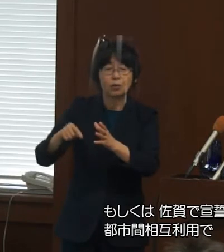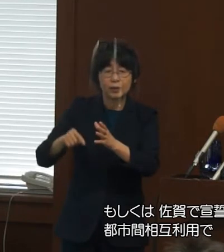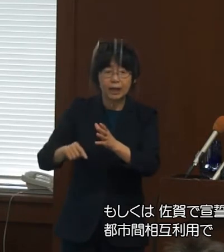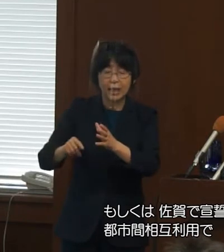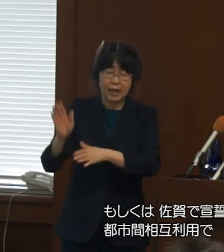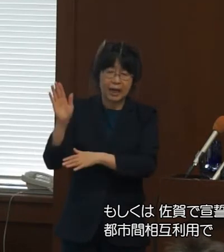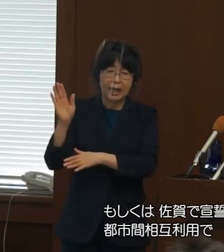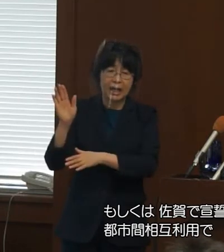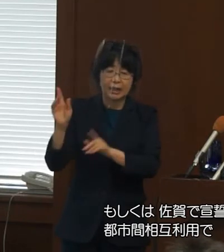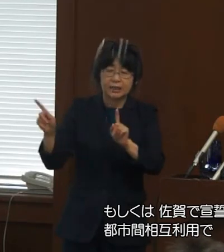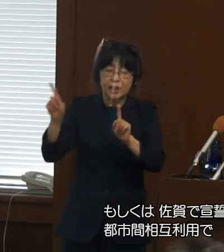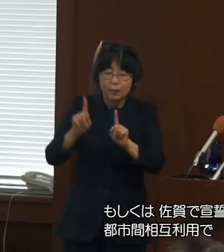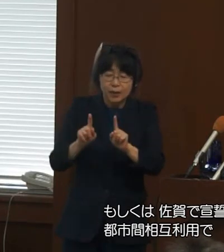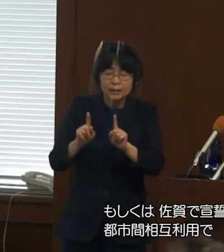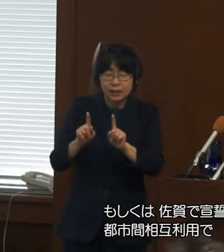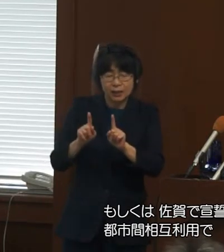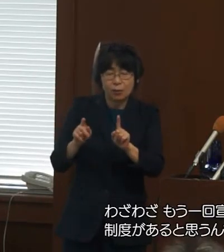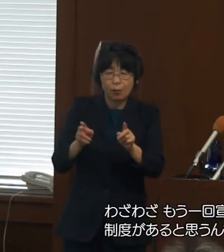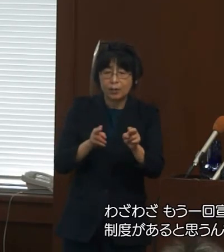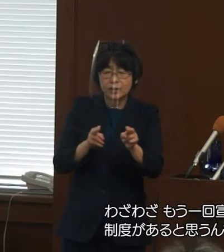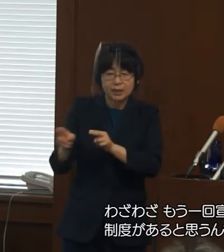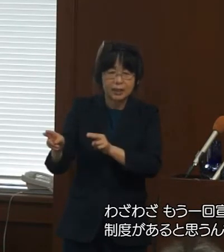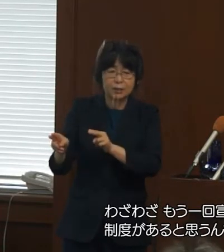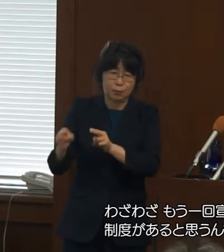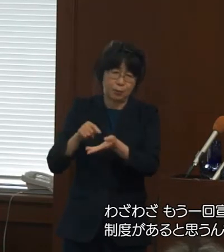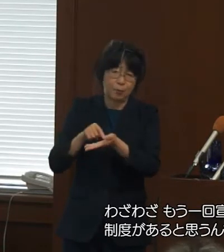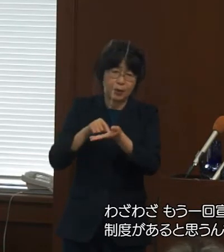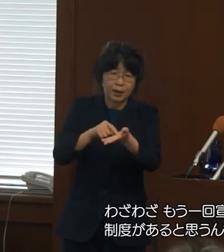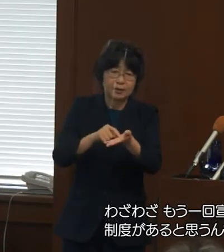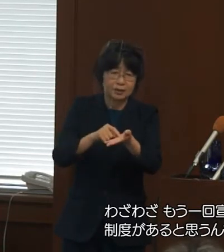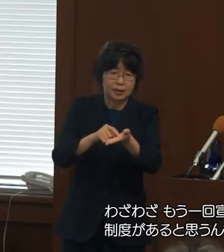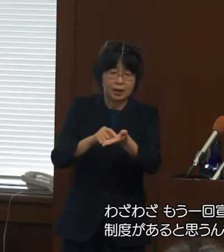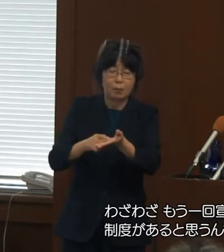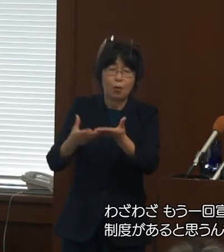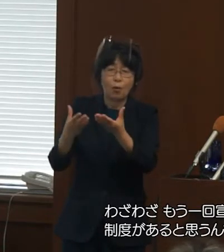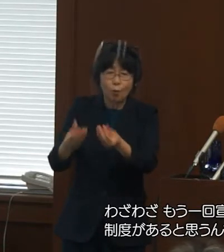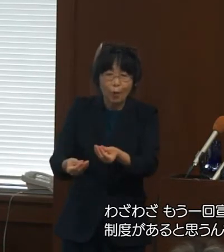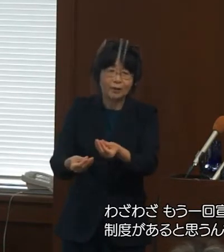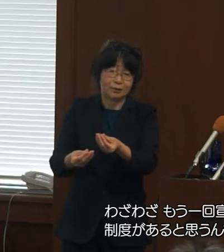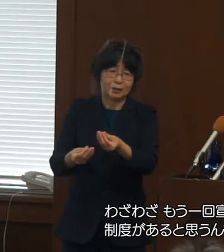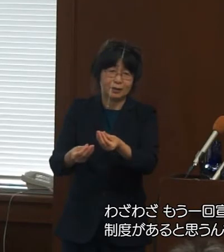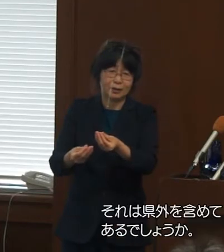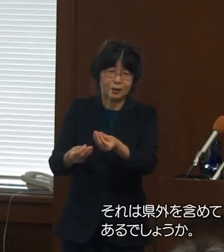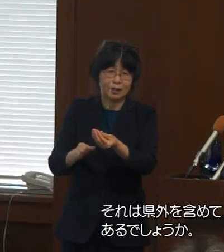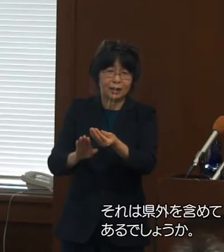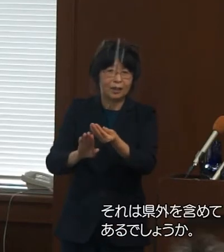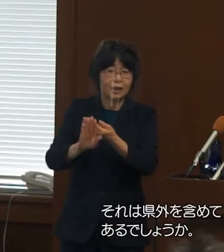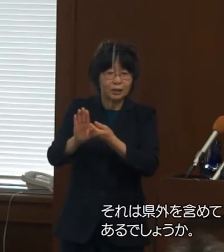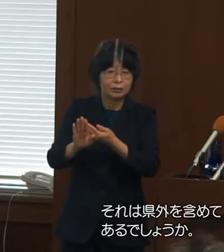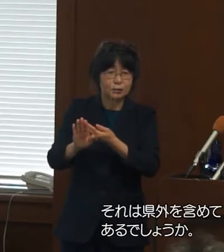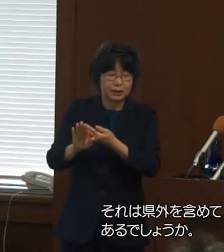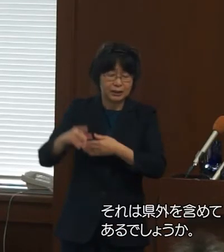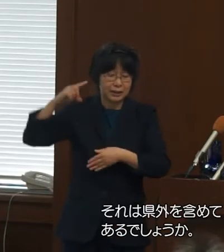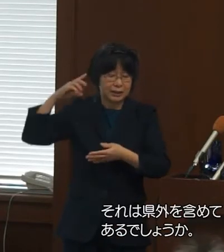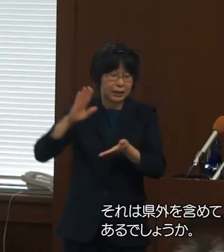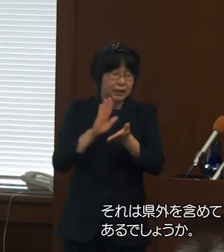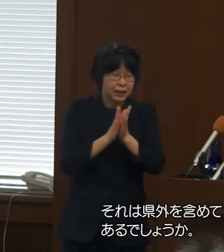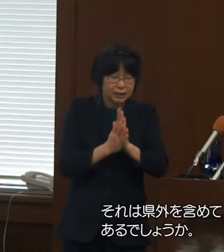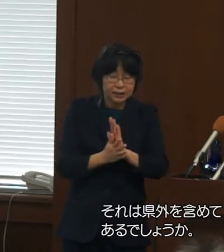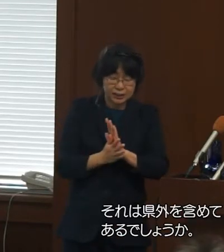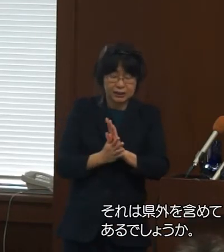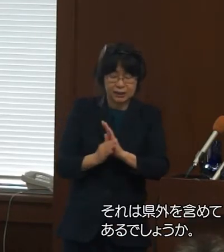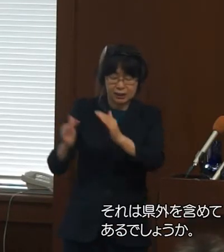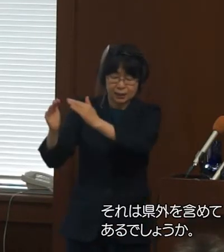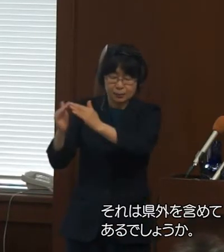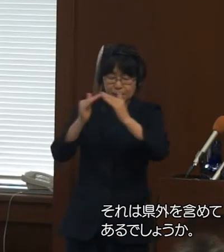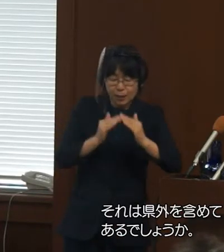たときに、その都市間相互利用でわざわざもう一回宣誓しなくてもいいという制度があると思うんですけど、それを他の県外含